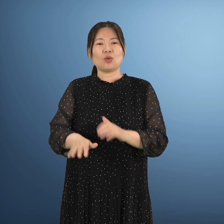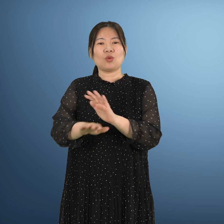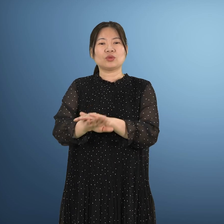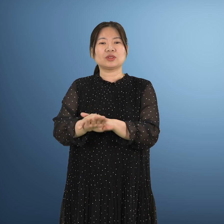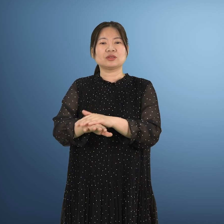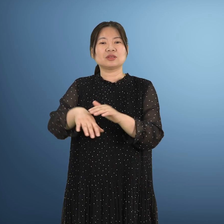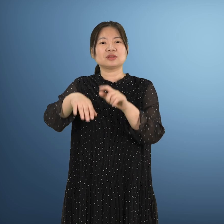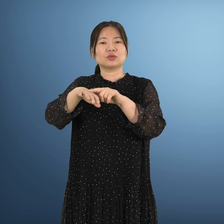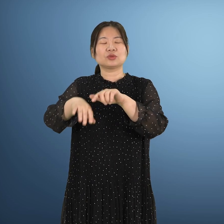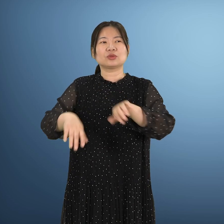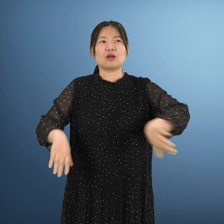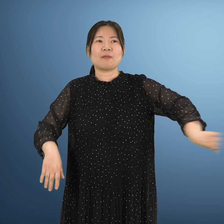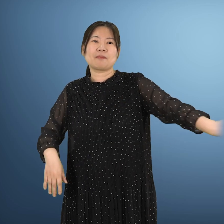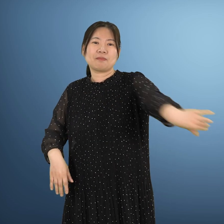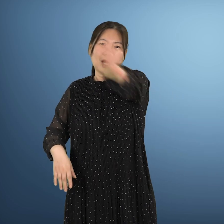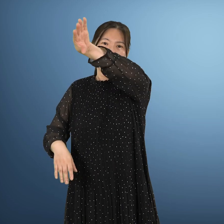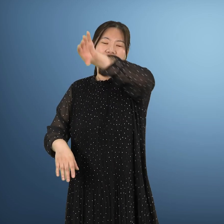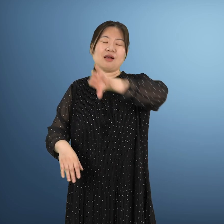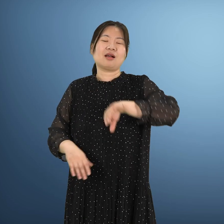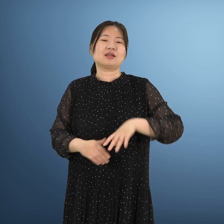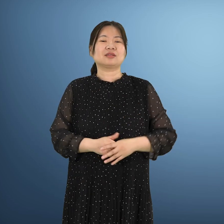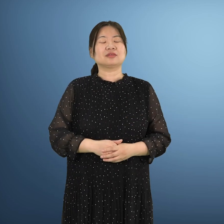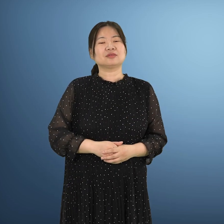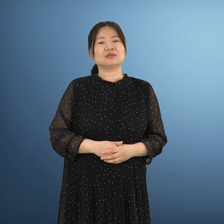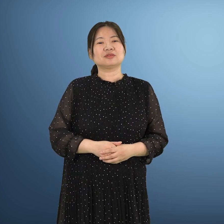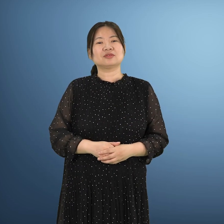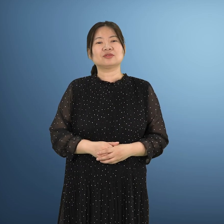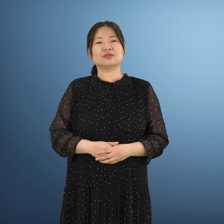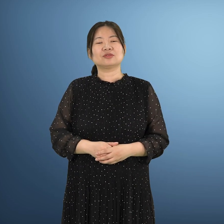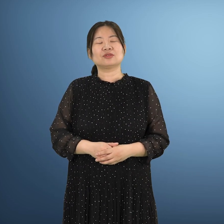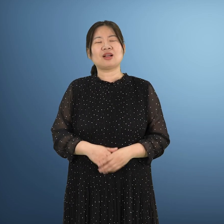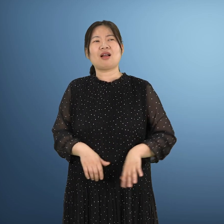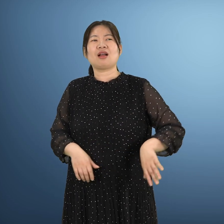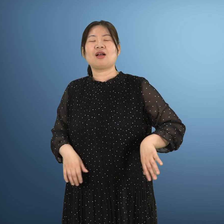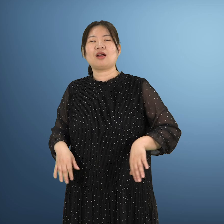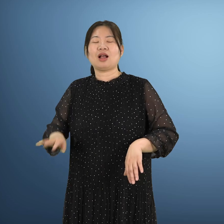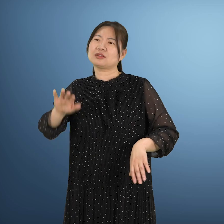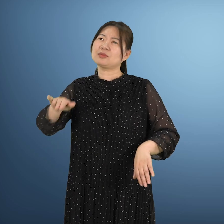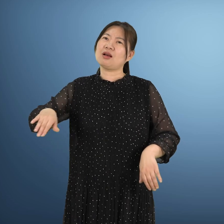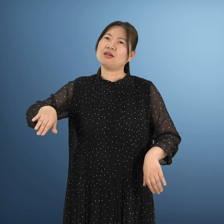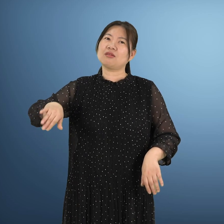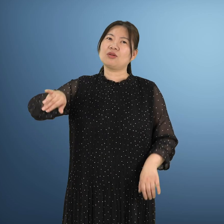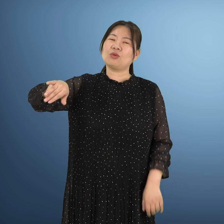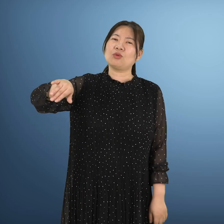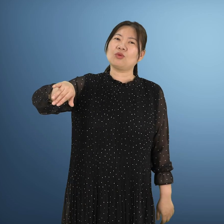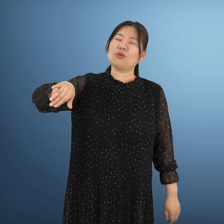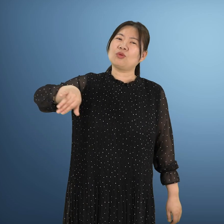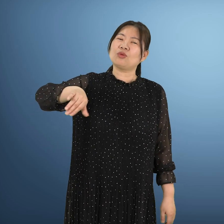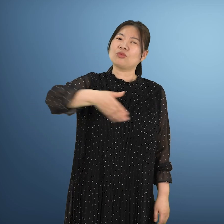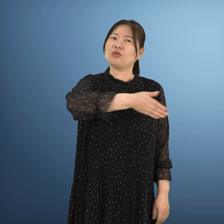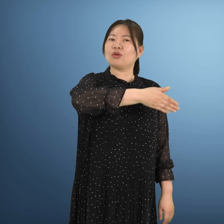오른손 등으로 때려야 돼요. 막 이렇게 때릴 수는 없잖아요.